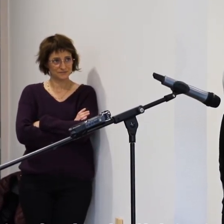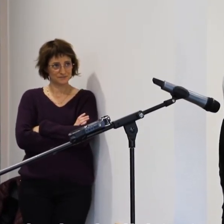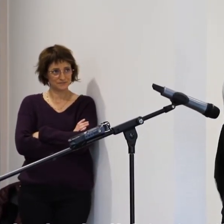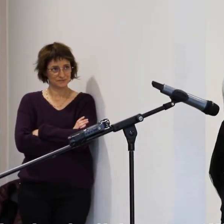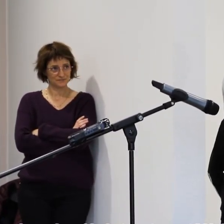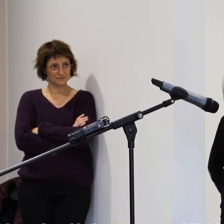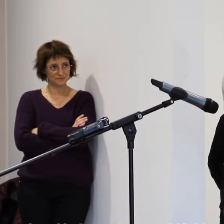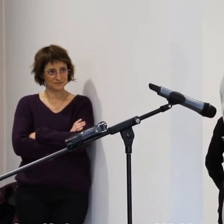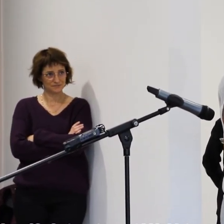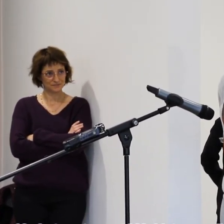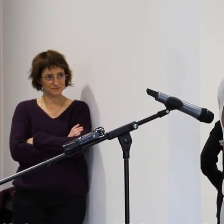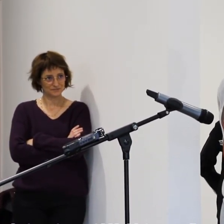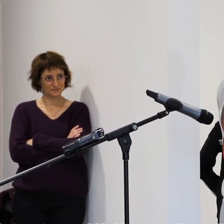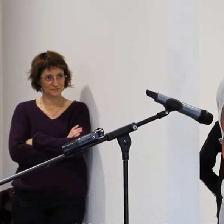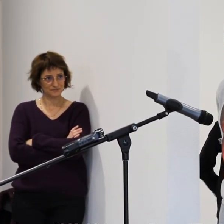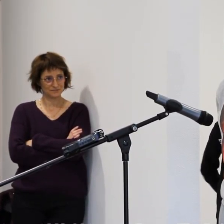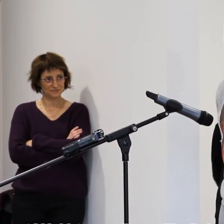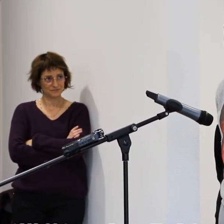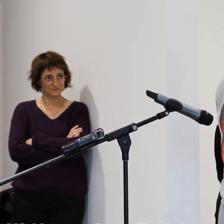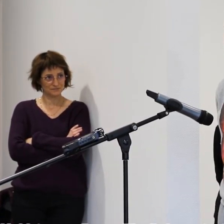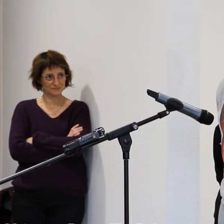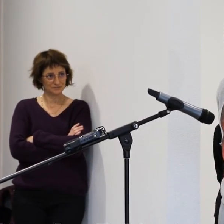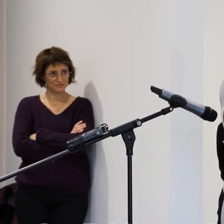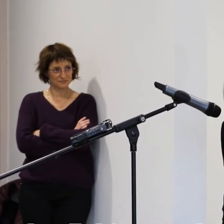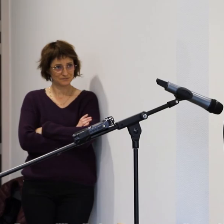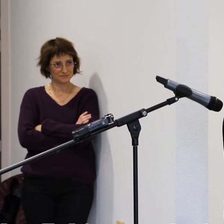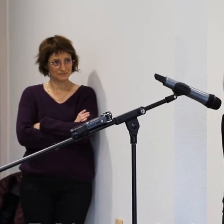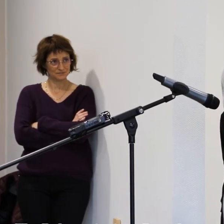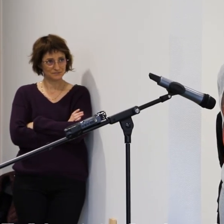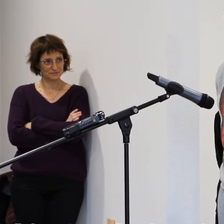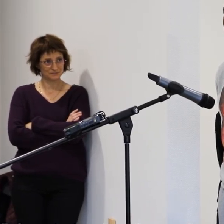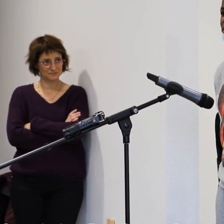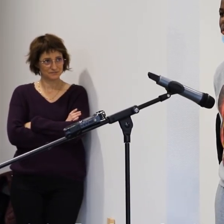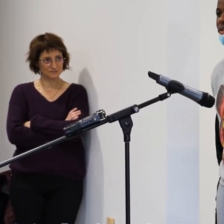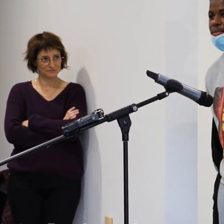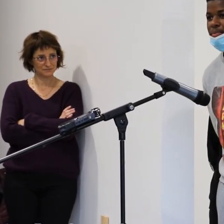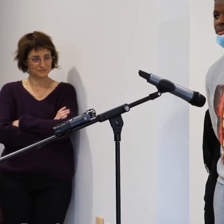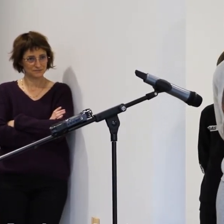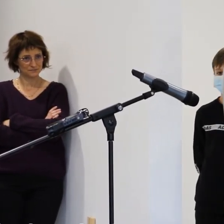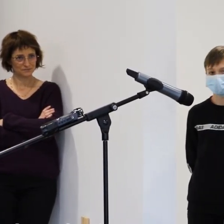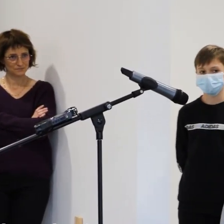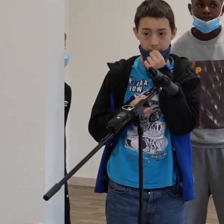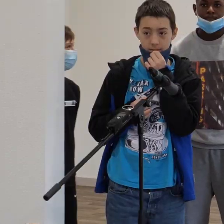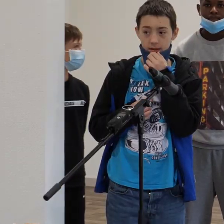Les 10 chats entourent Mephisto pour l'accueillir. Ils le sentent car ils ne le connaissent pas.